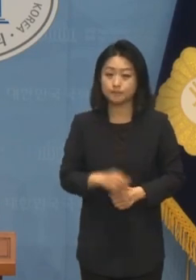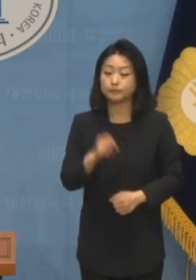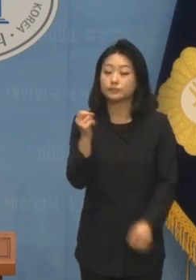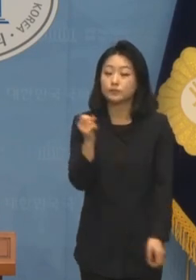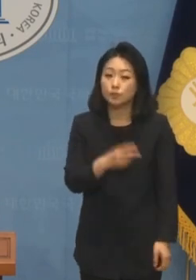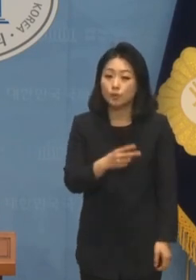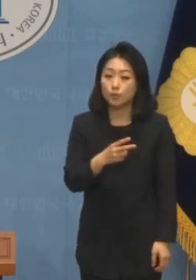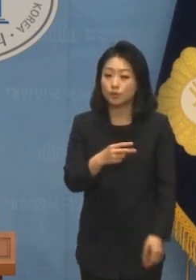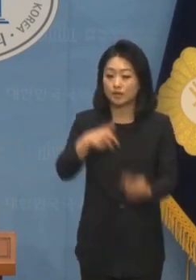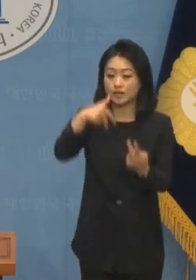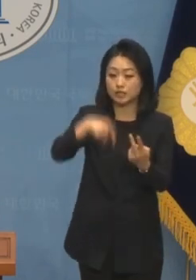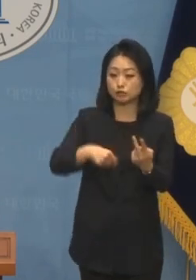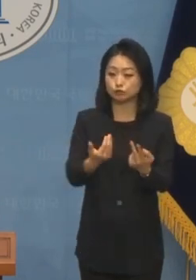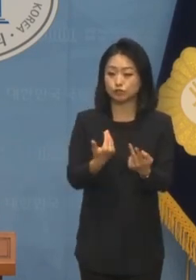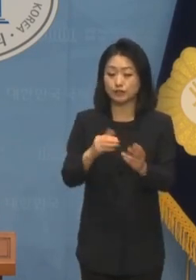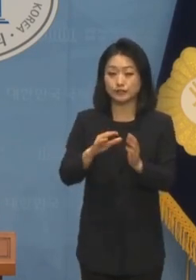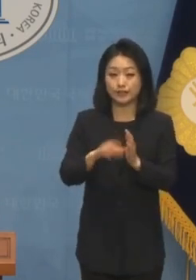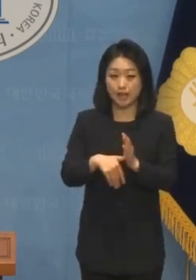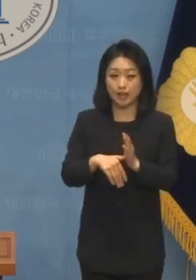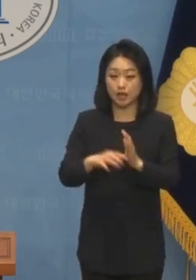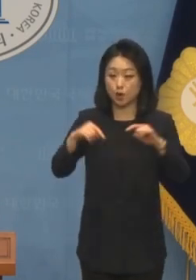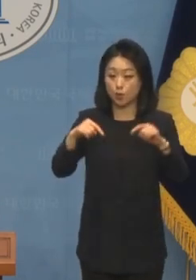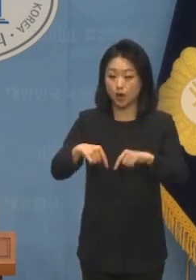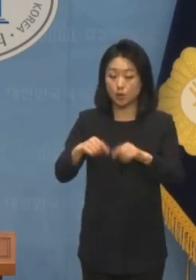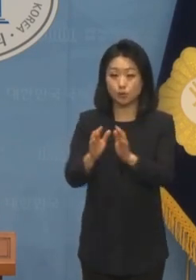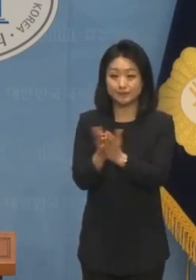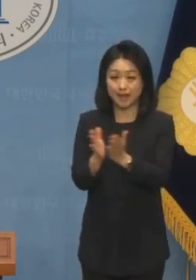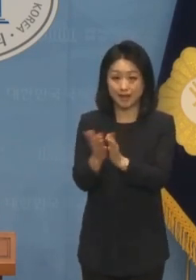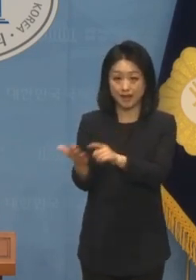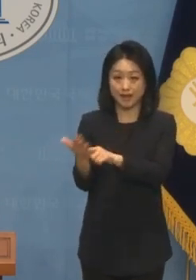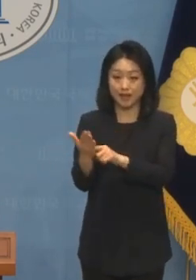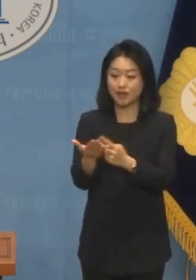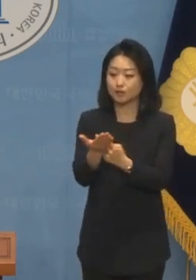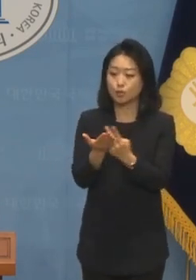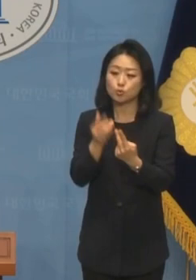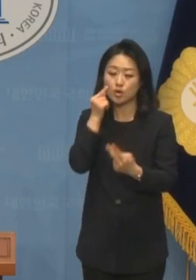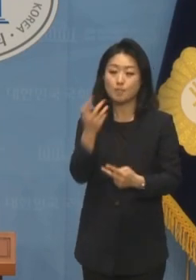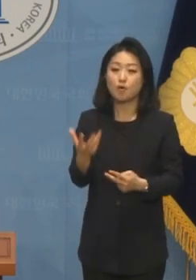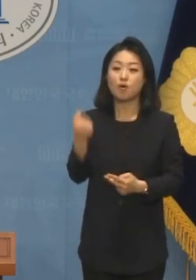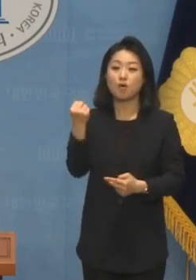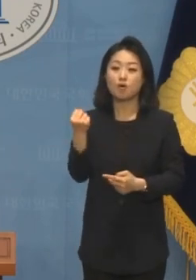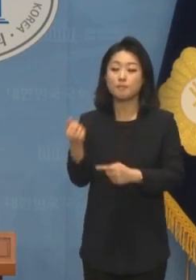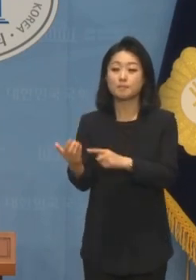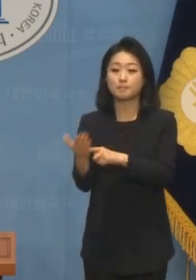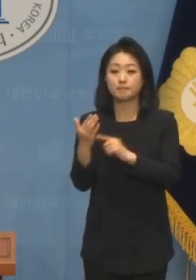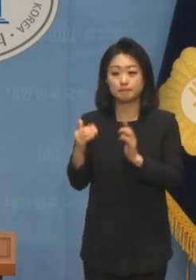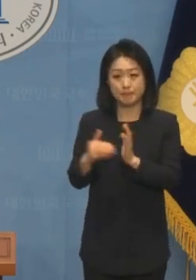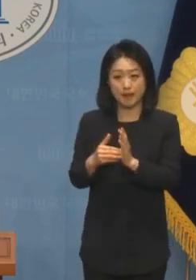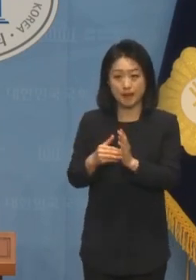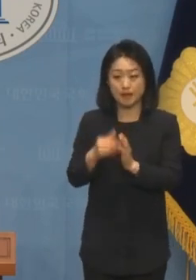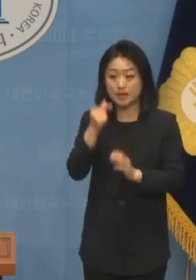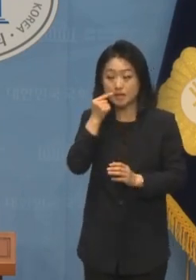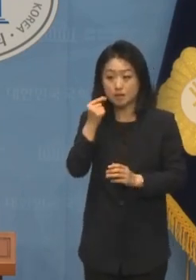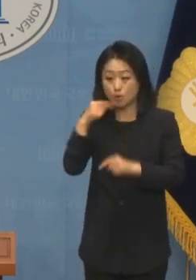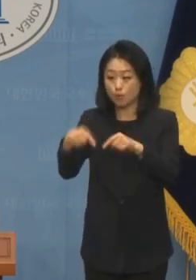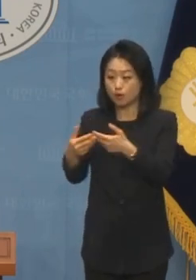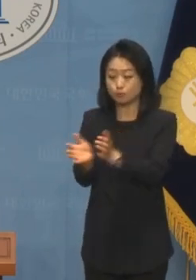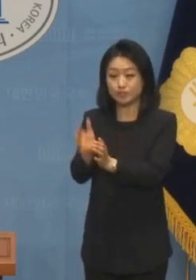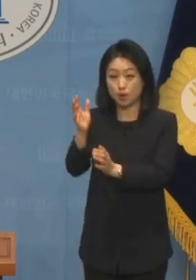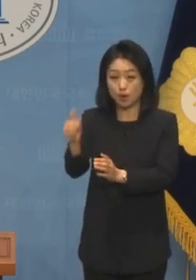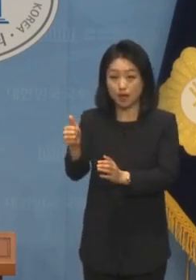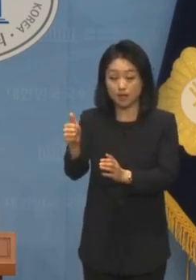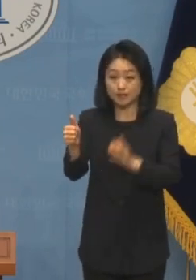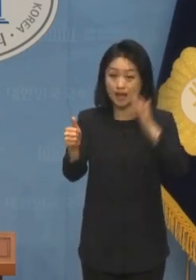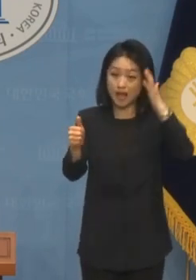심지어 불과 2주 전 외교 청서를 통해 독도는 일본 땅이라고 주장하고 일본 외무상이 우리 외교부